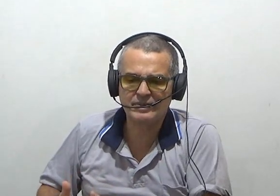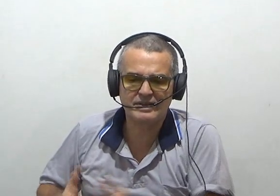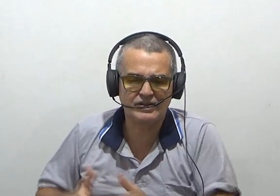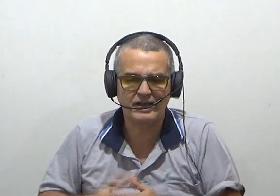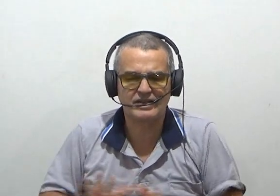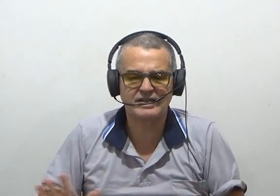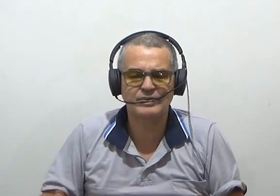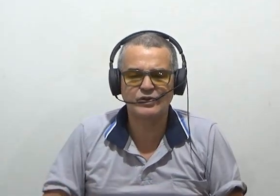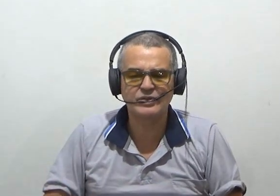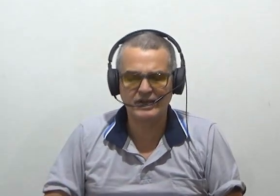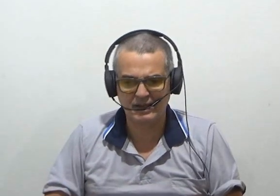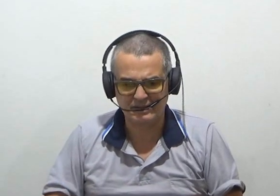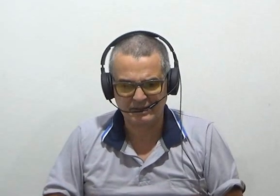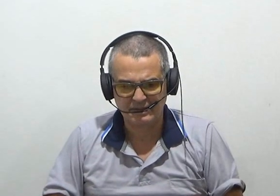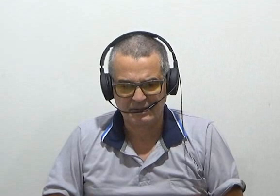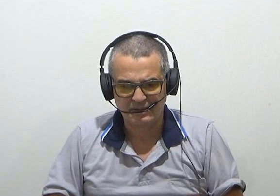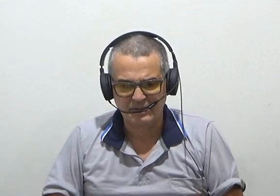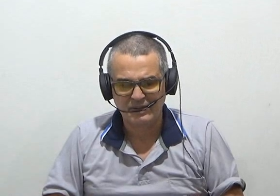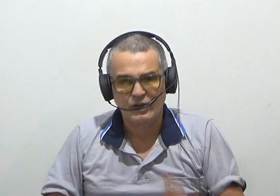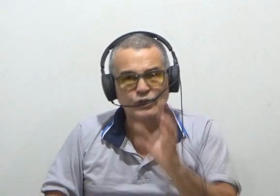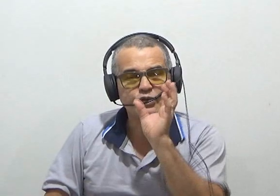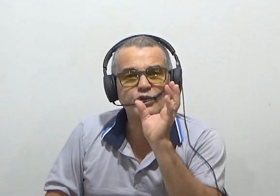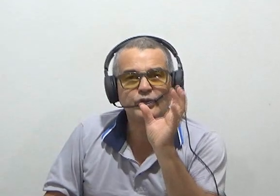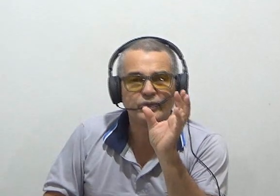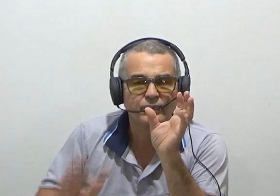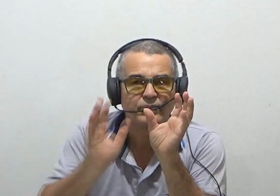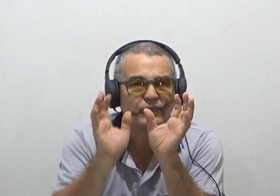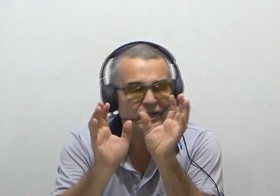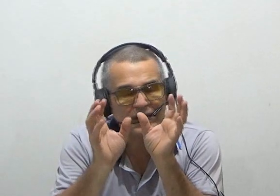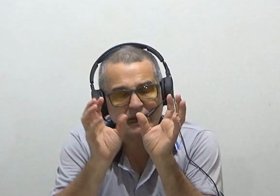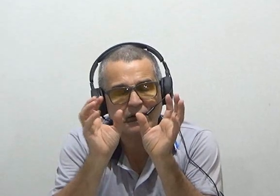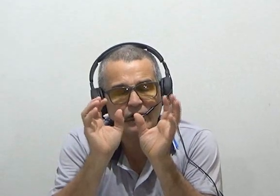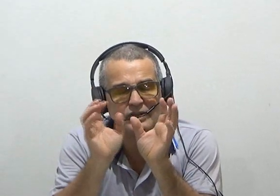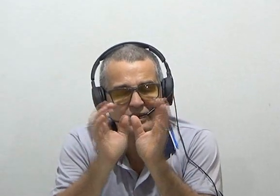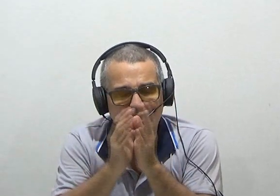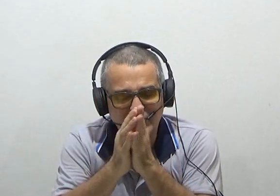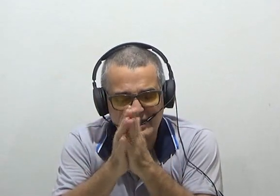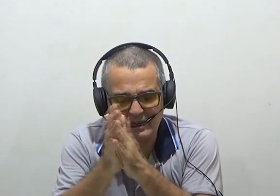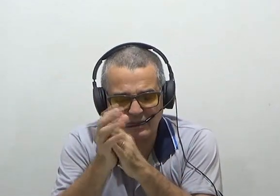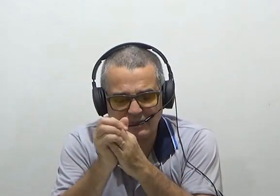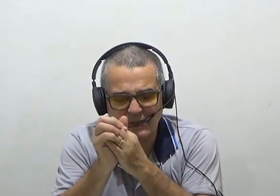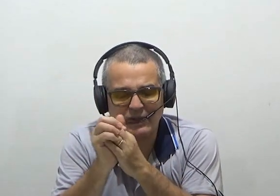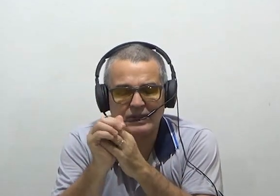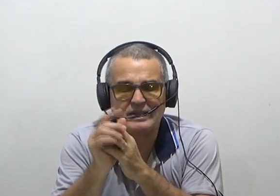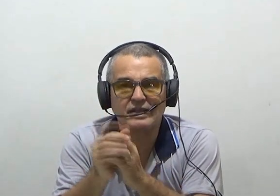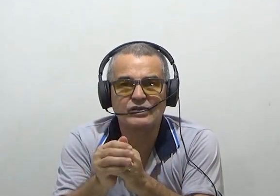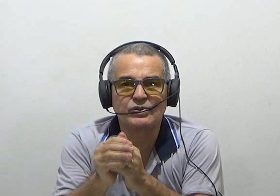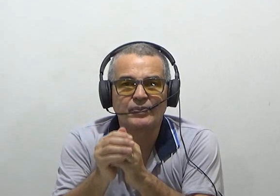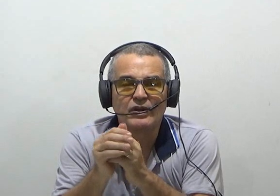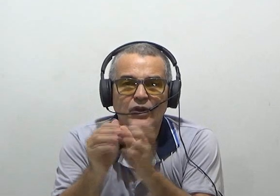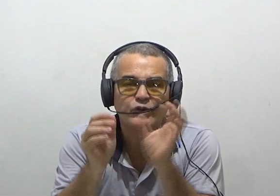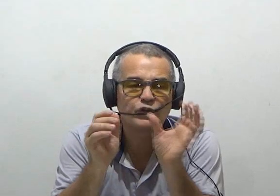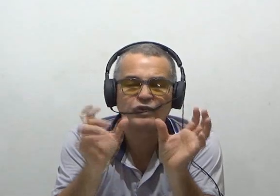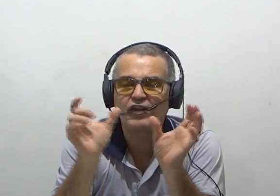sinais de Libras e achar que já sabe se comunicar. O surdo, e aí é uma coisa que vocês precisam amadurecer